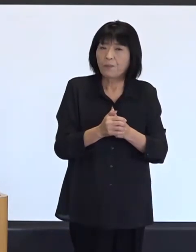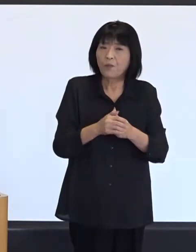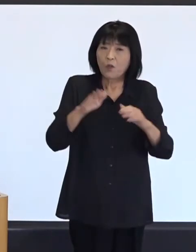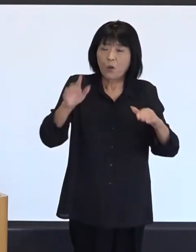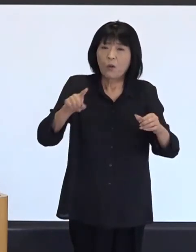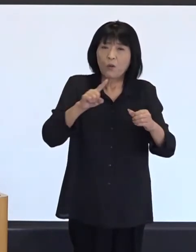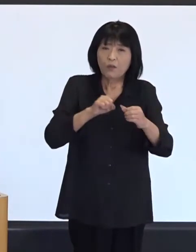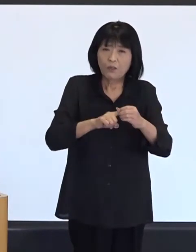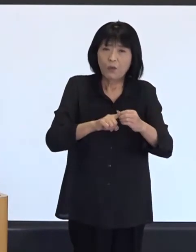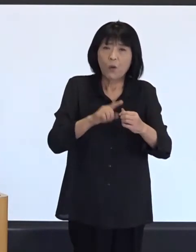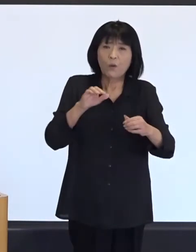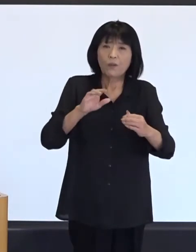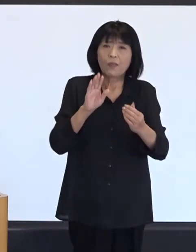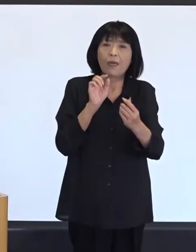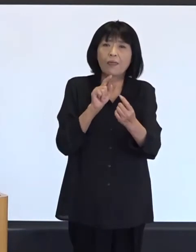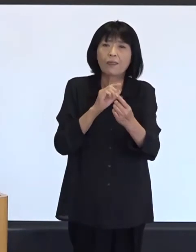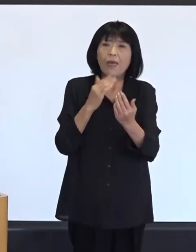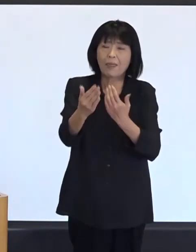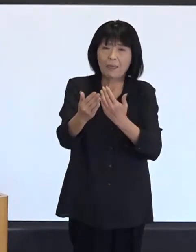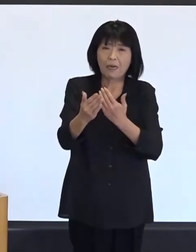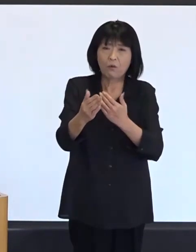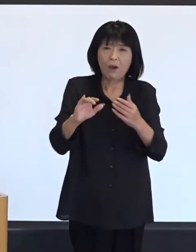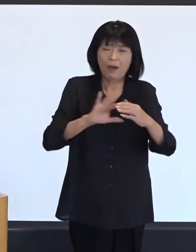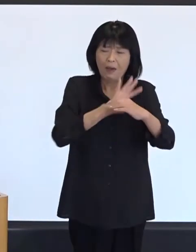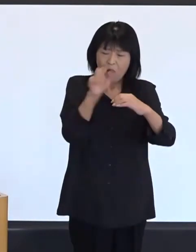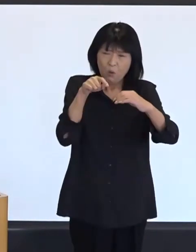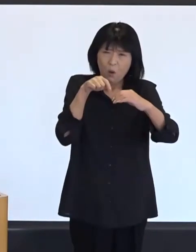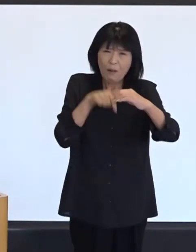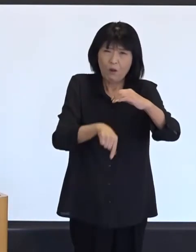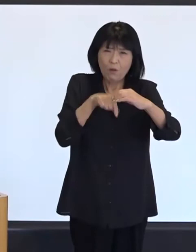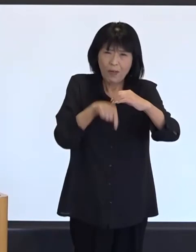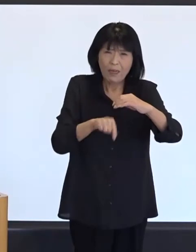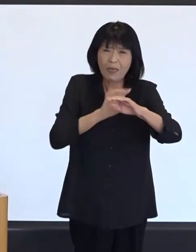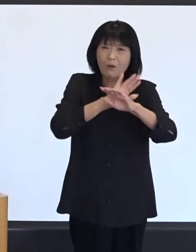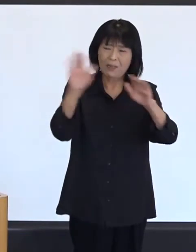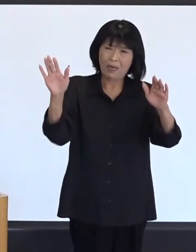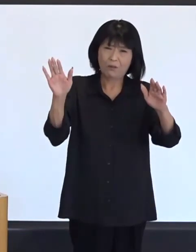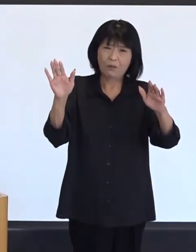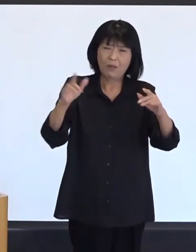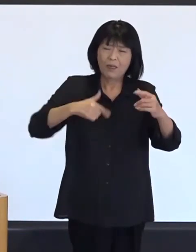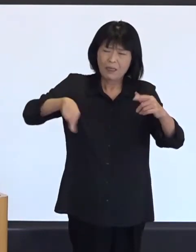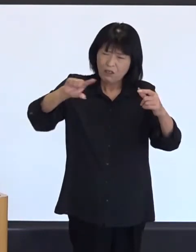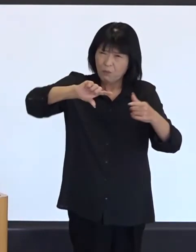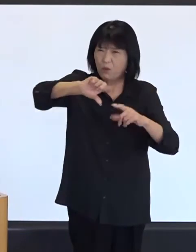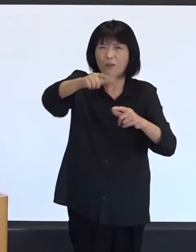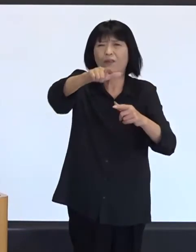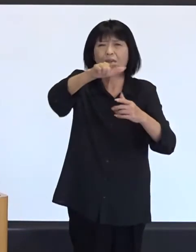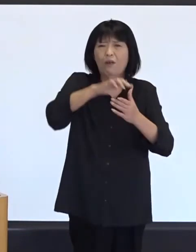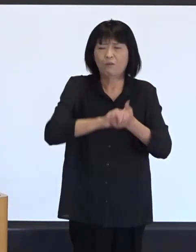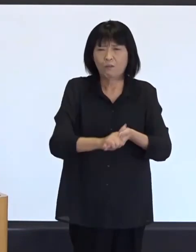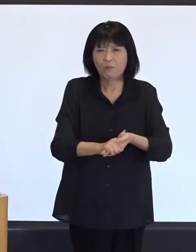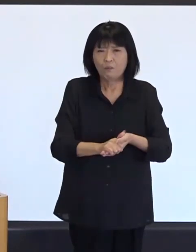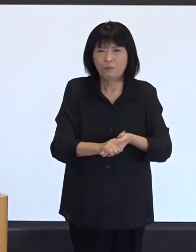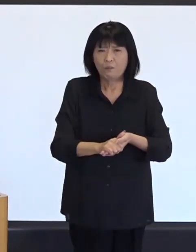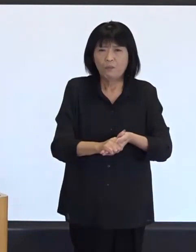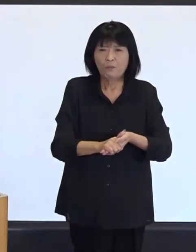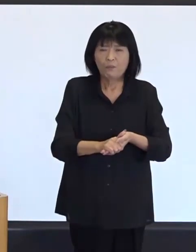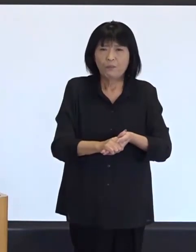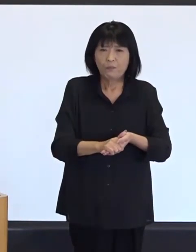今年の大会につきましては、コロナ禍での開催となり、例年とは異なる状況となり